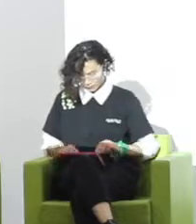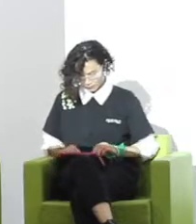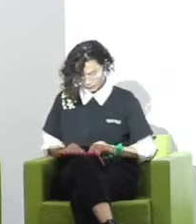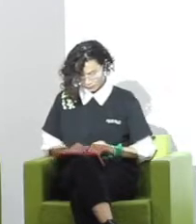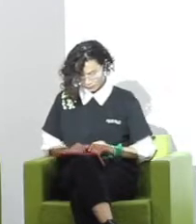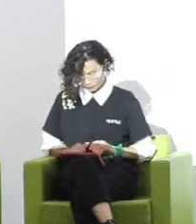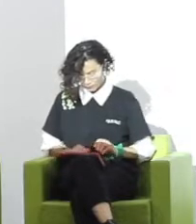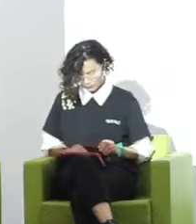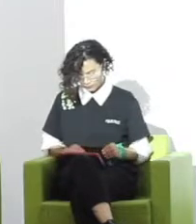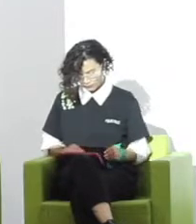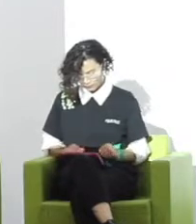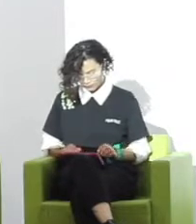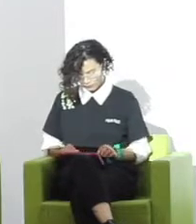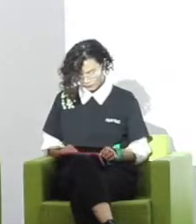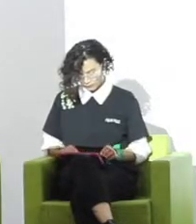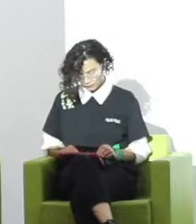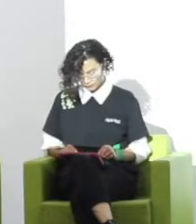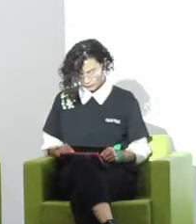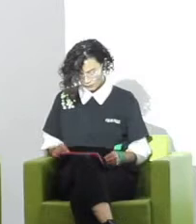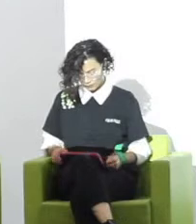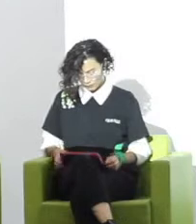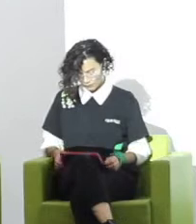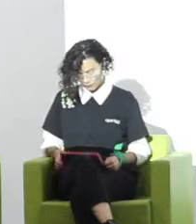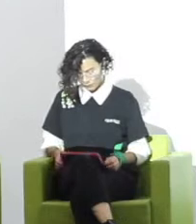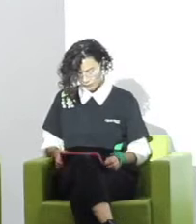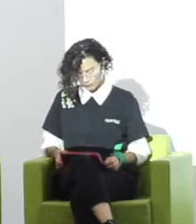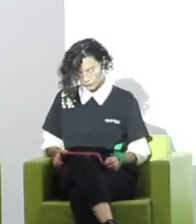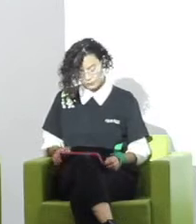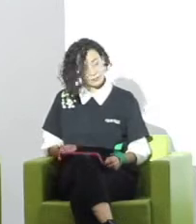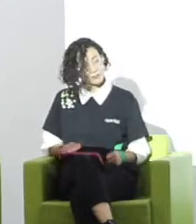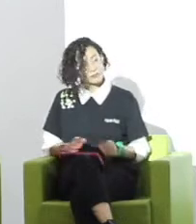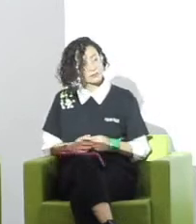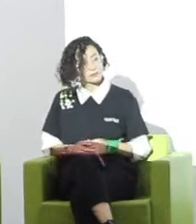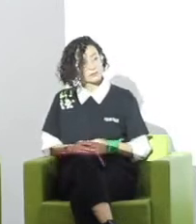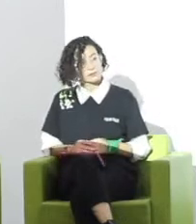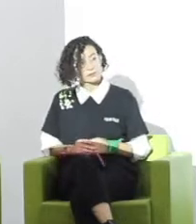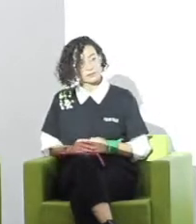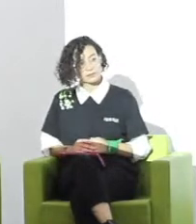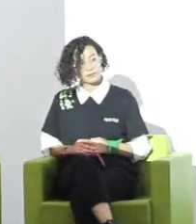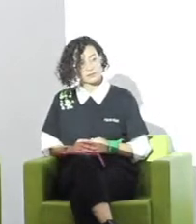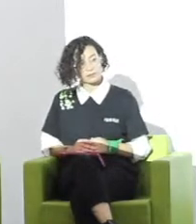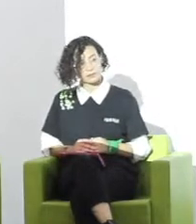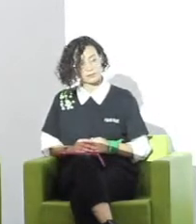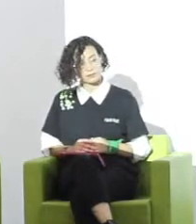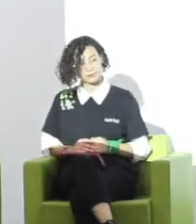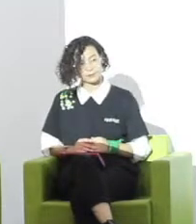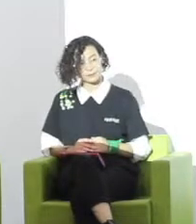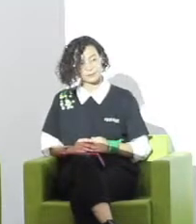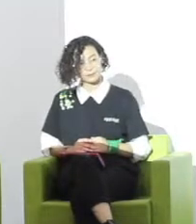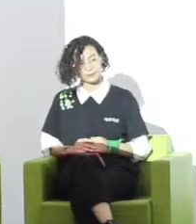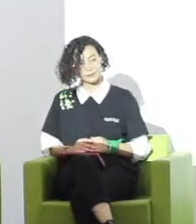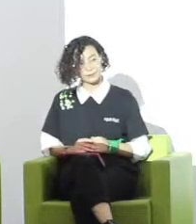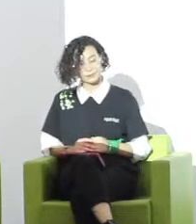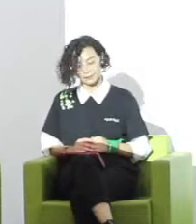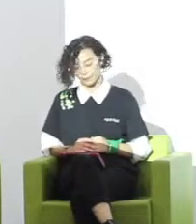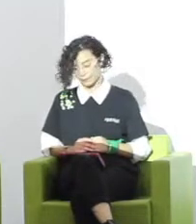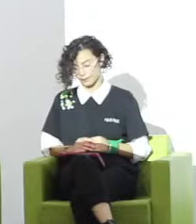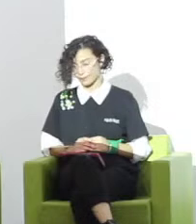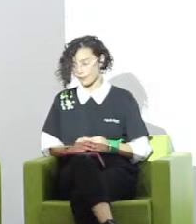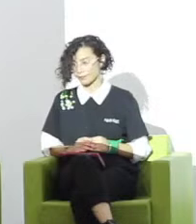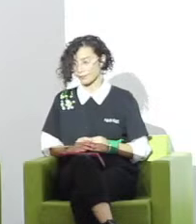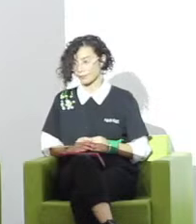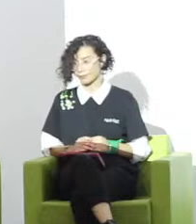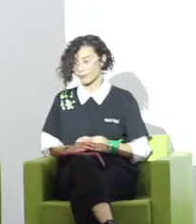institucionales es traductora de diferentes libros sobre justicia social y ha realizado talleres en diferentes